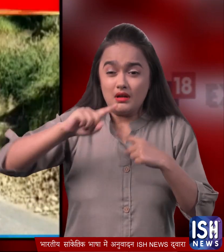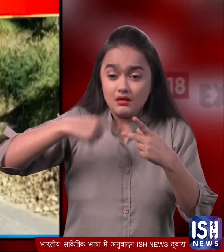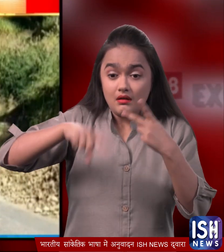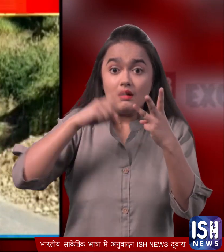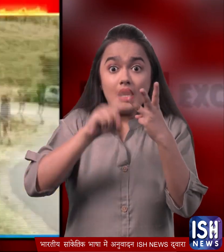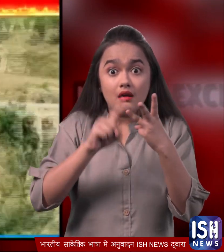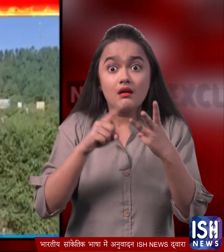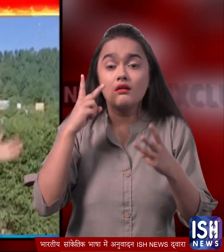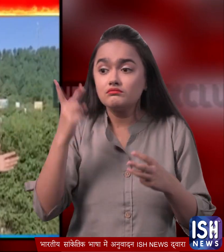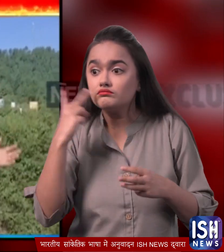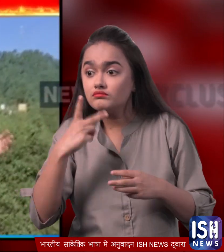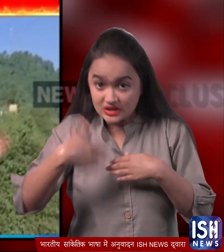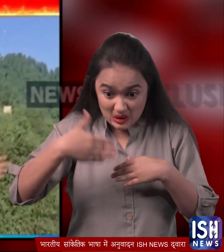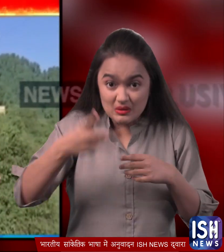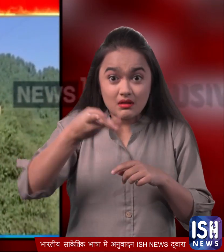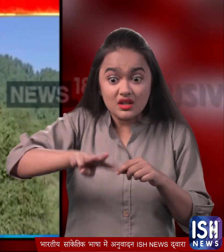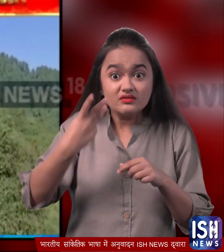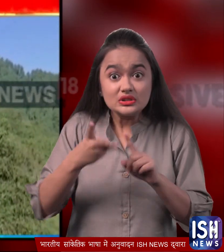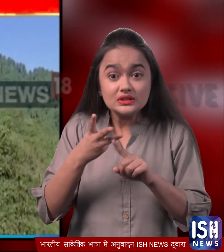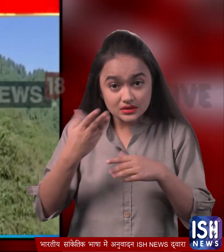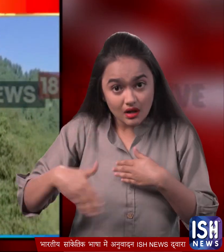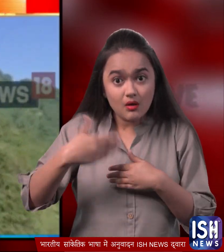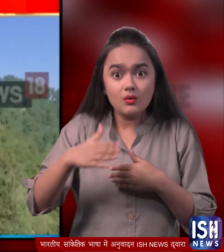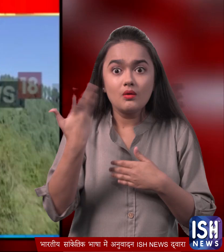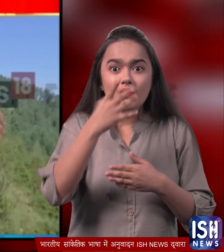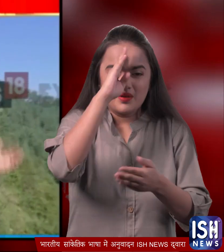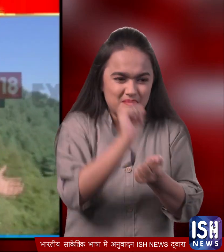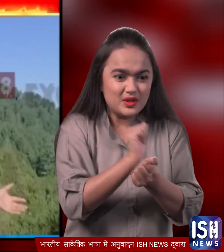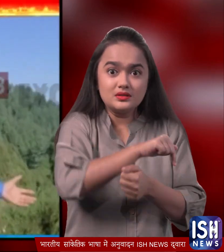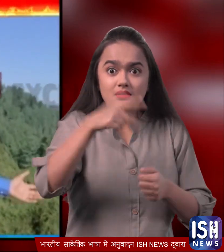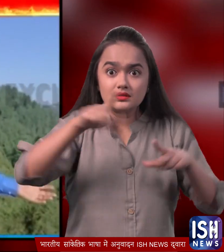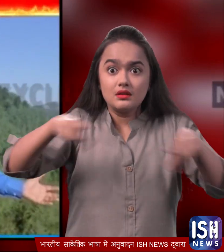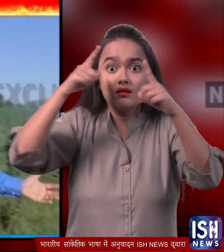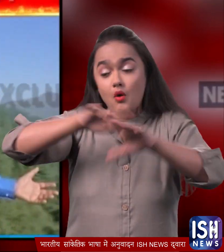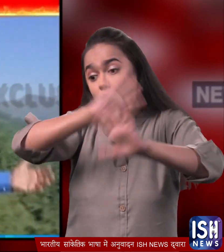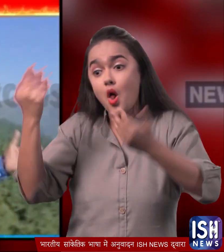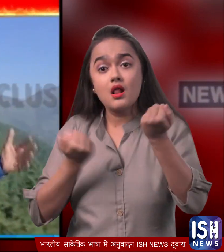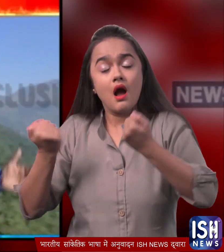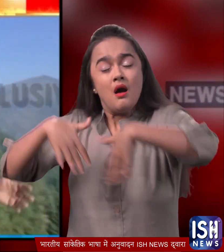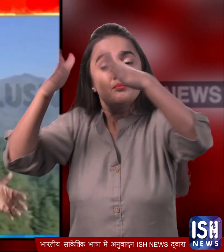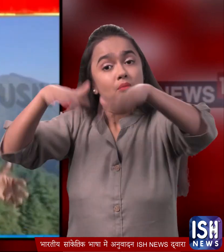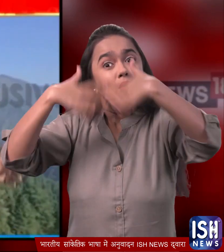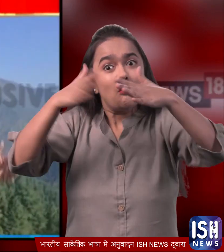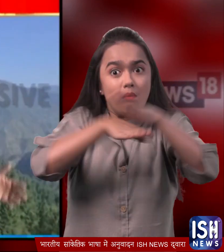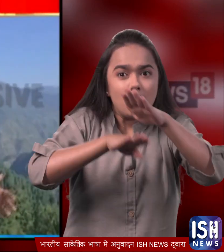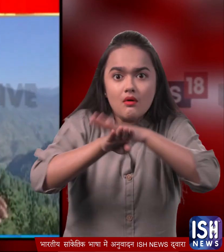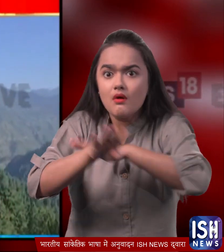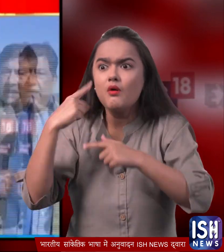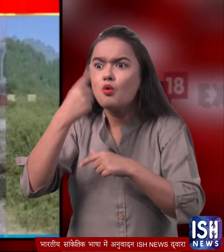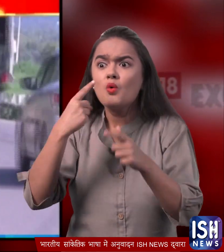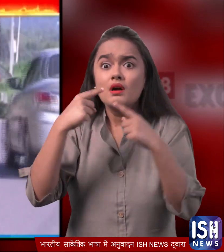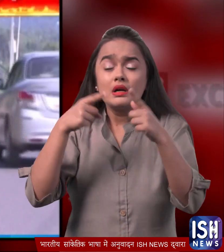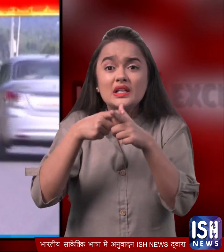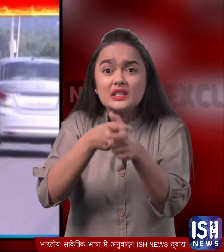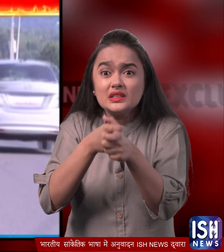सर्च ऑपरेशन जारी रहा। इस समय भी जितनी भी फोर्सेस थी पहले रोड के ऊपर सब जंगल के भीतर रवाना हो गई हैं और आतंकियों की तलाश की जा रही